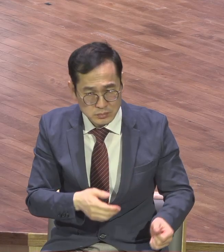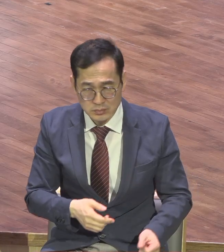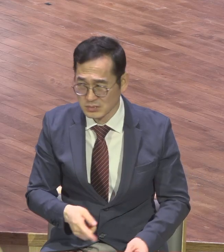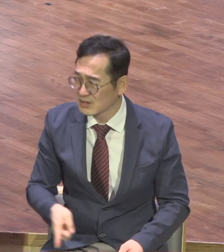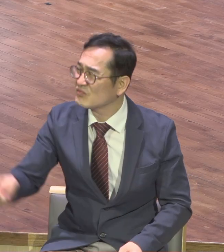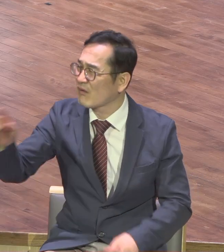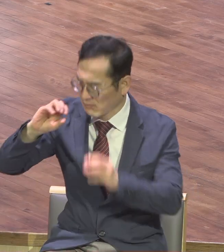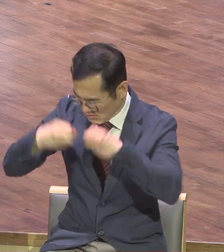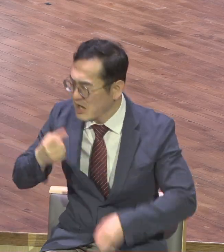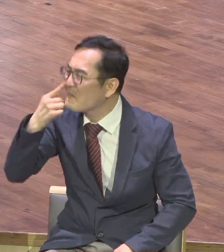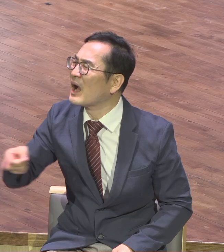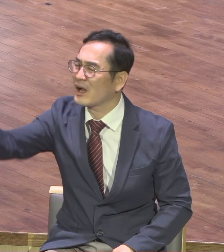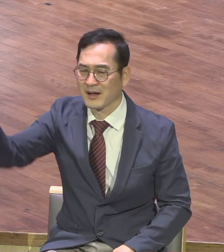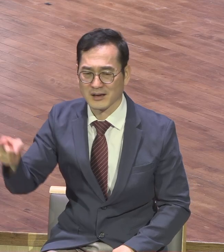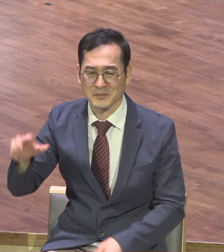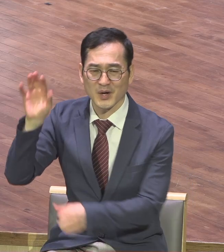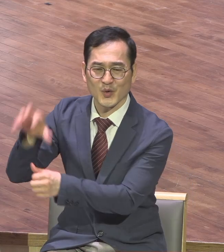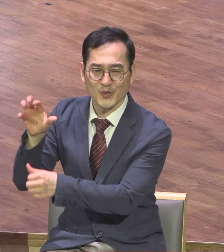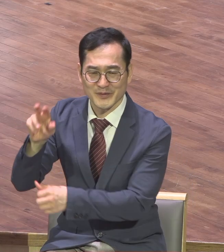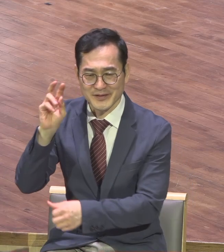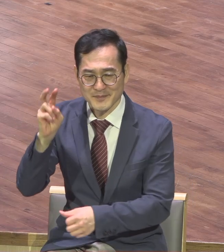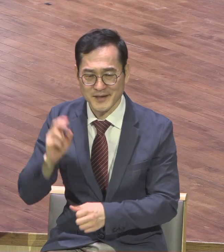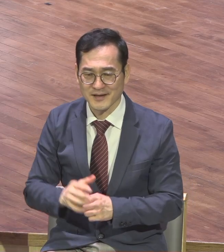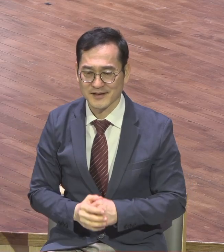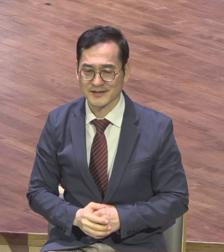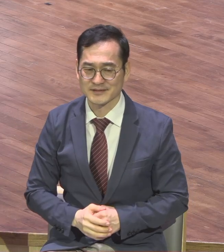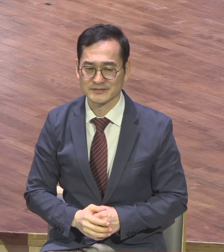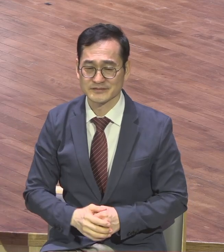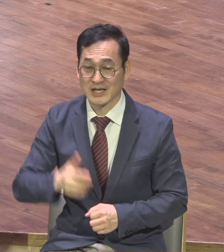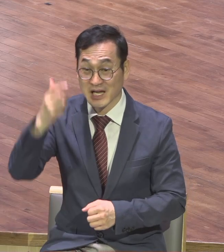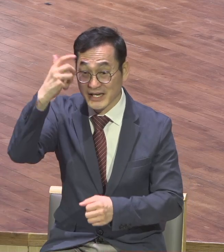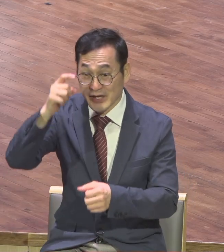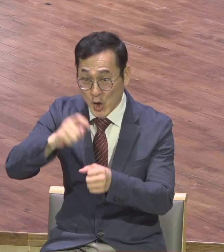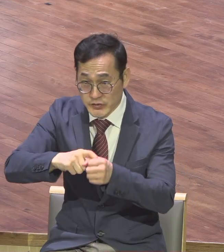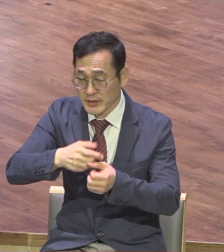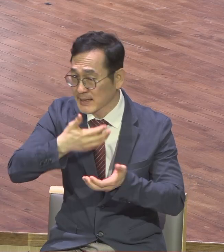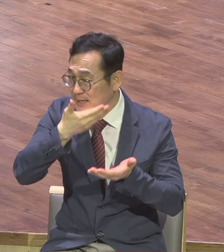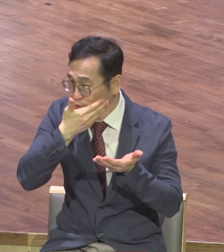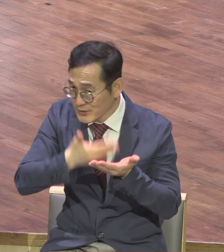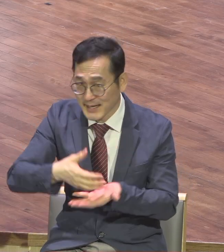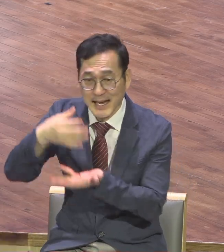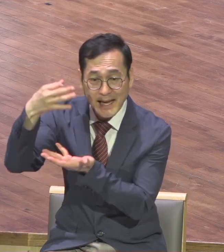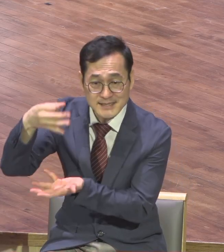하나님의 걸작품이라는 영적 절대 가치의식을 가지고 살면